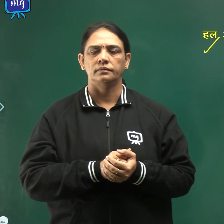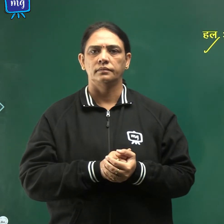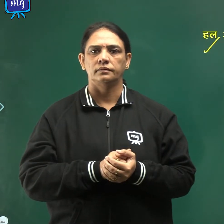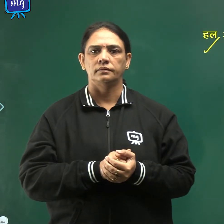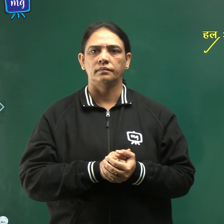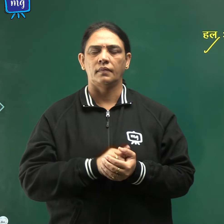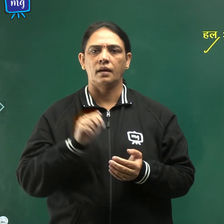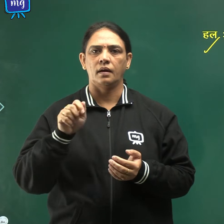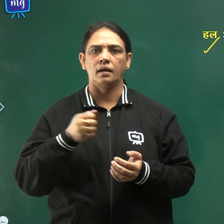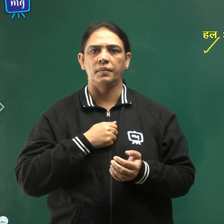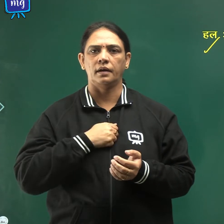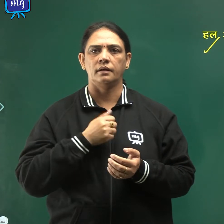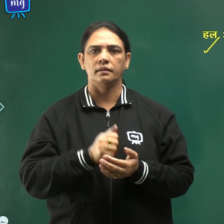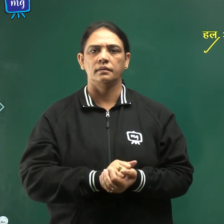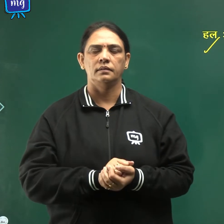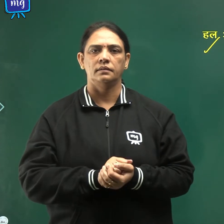हमें